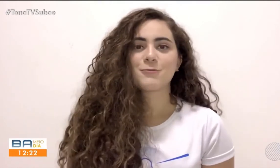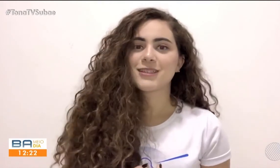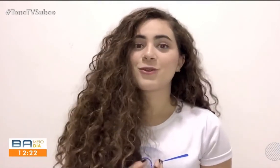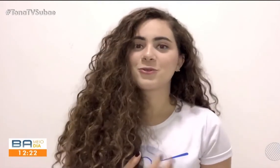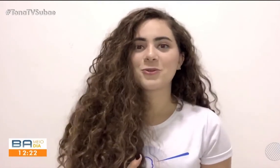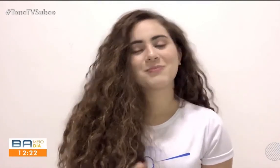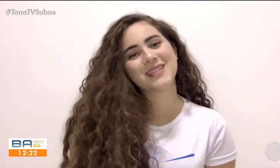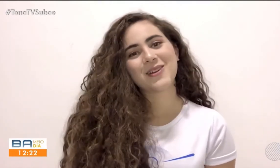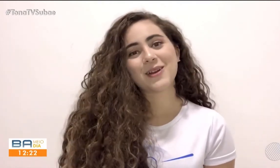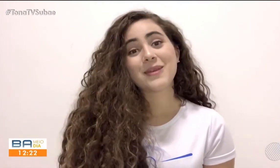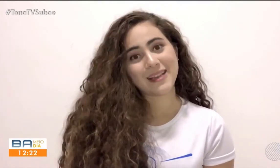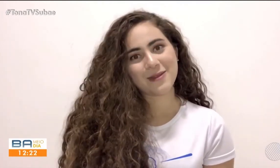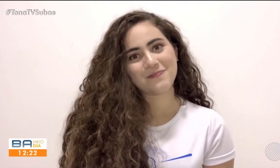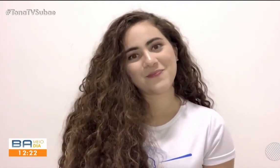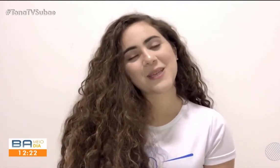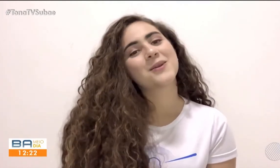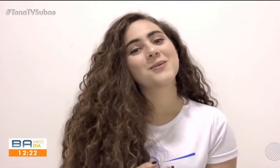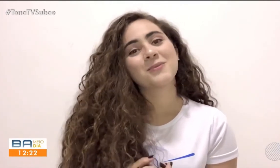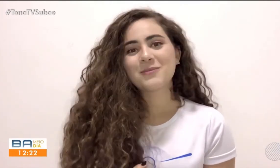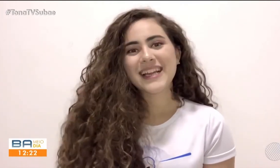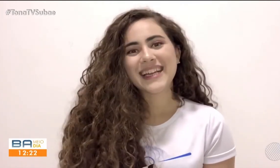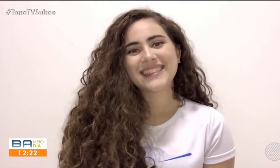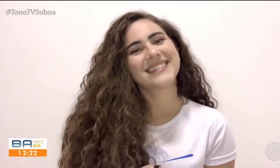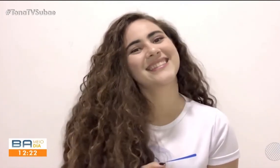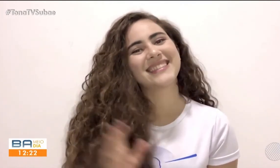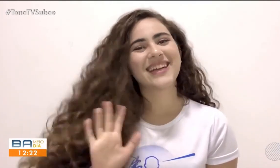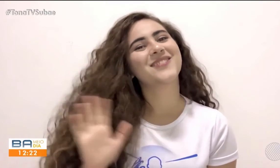para ser uma futura psicóloga belíngue. Muito obrigada. Tchau.